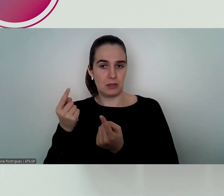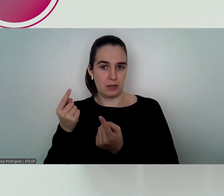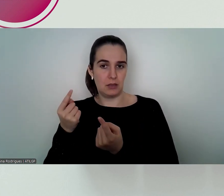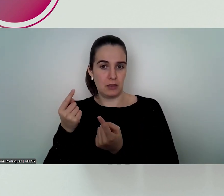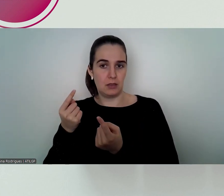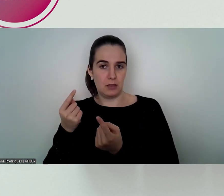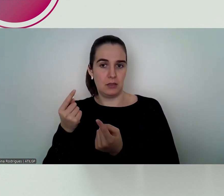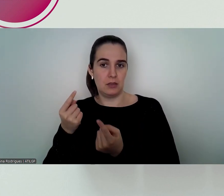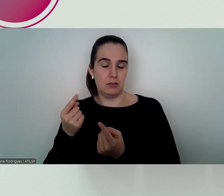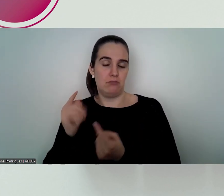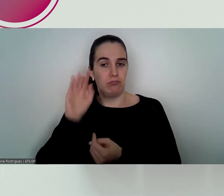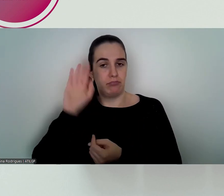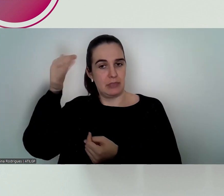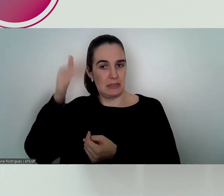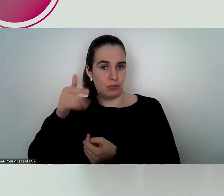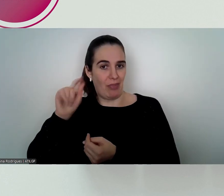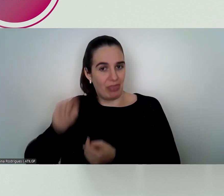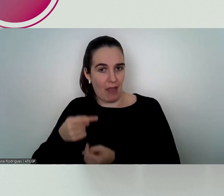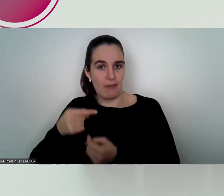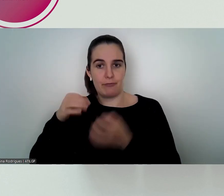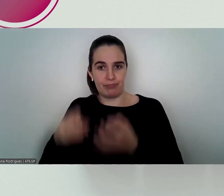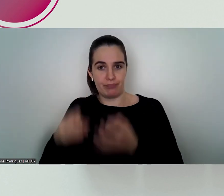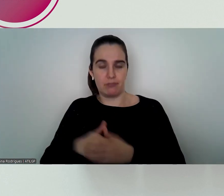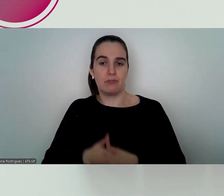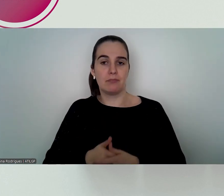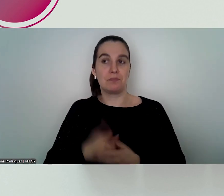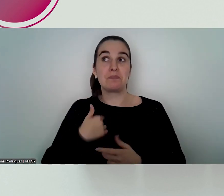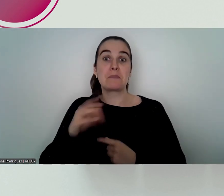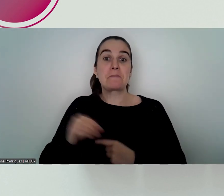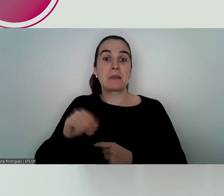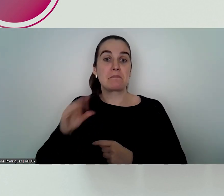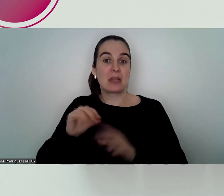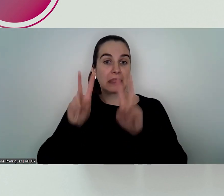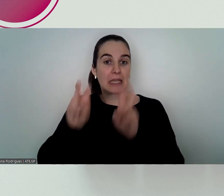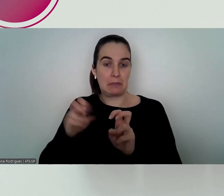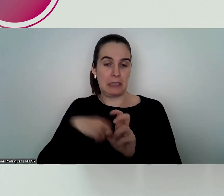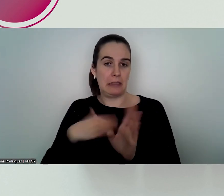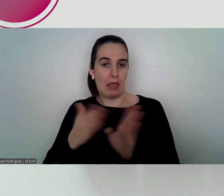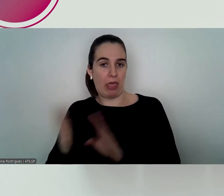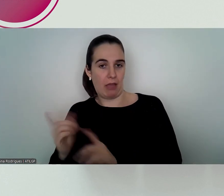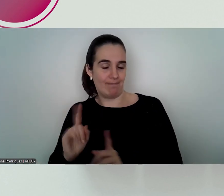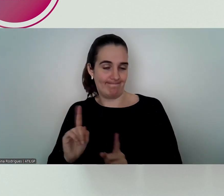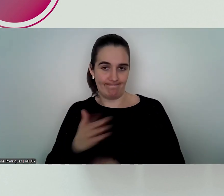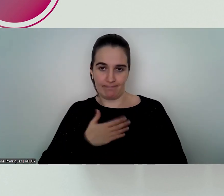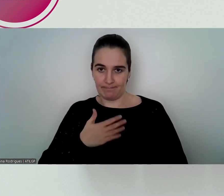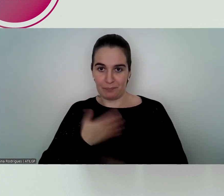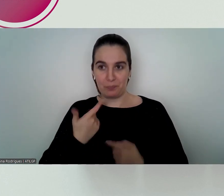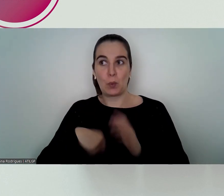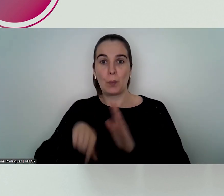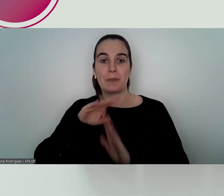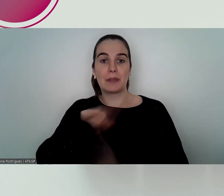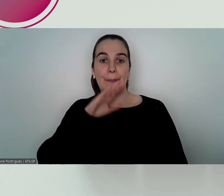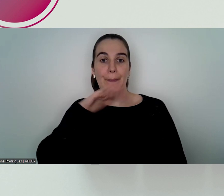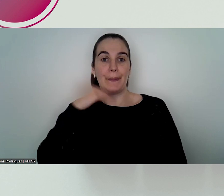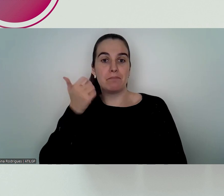ser implementado. Mas também não queria me pronunciar mais sobre este assunto, porque de facto não é a matéria que eu mais